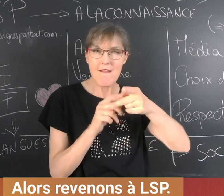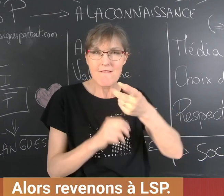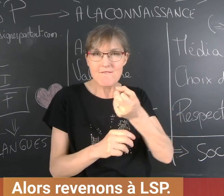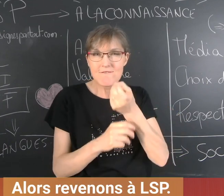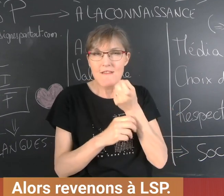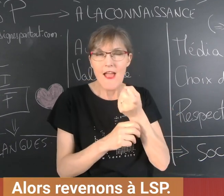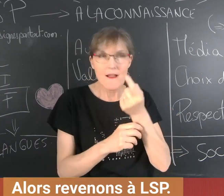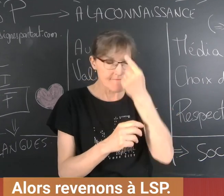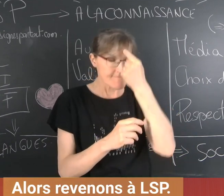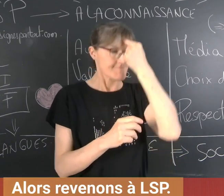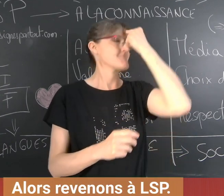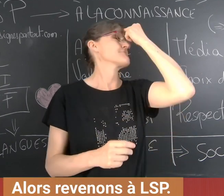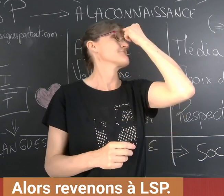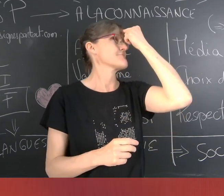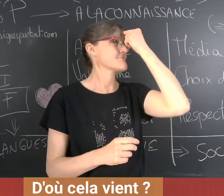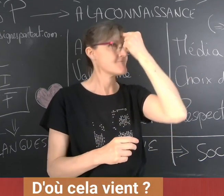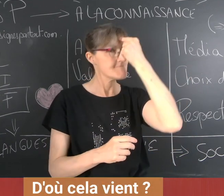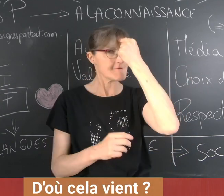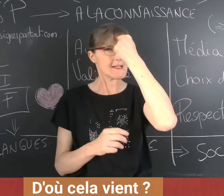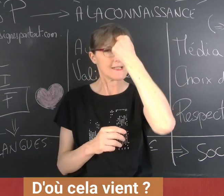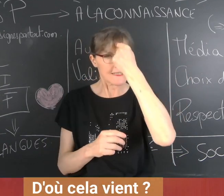Alors revenons à LSP, d'où cela vient.